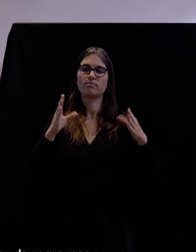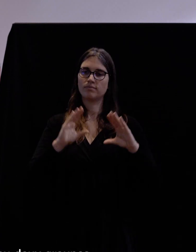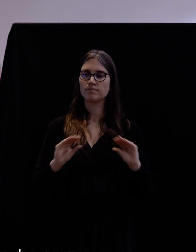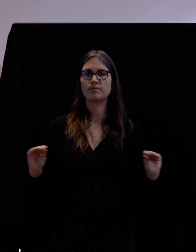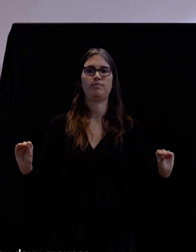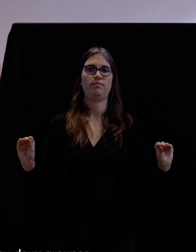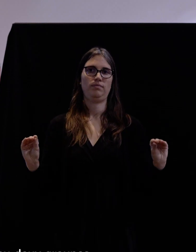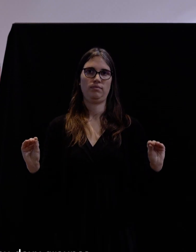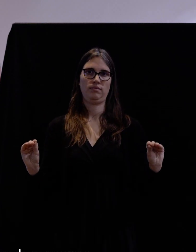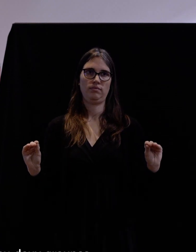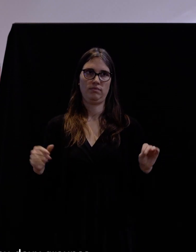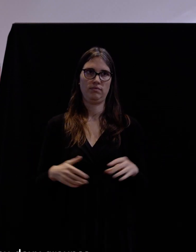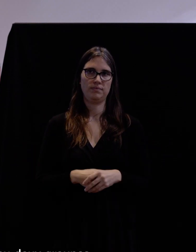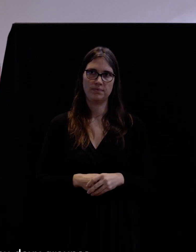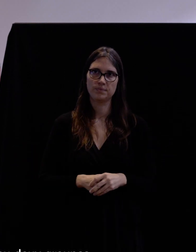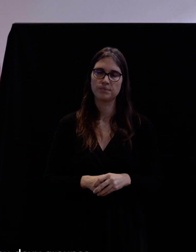dire il y a un peu deux groupes.